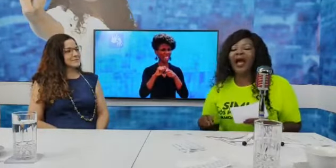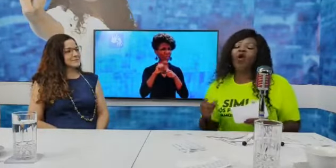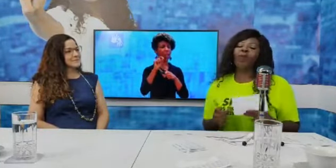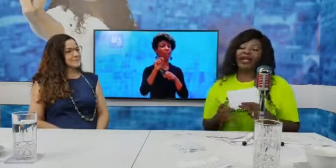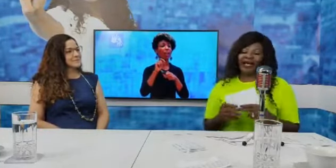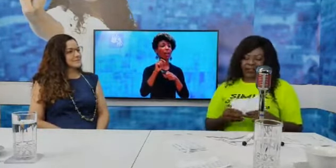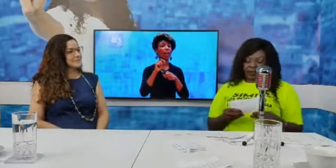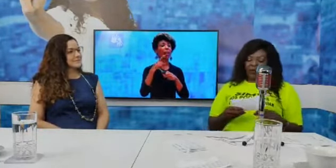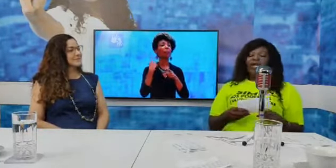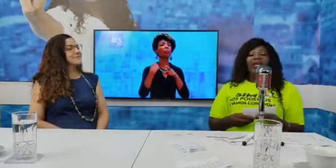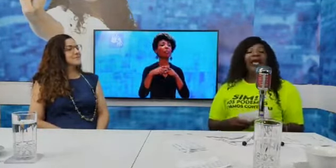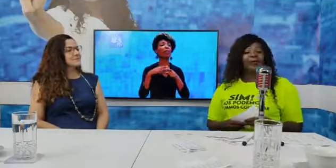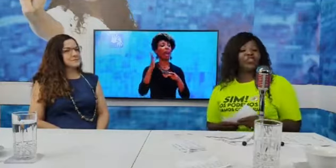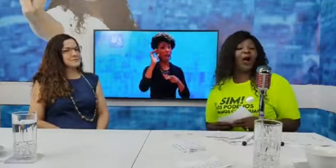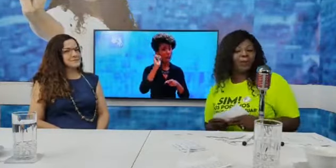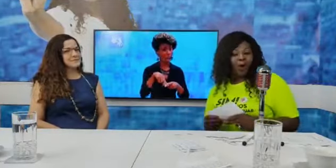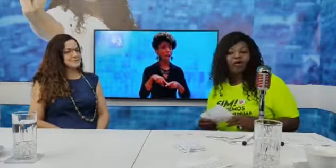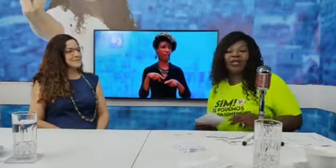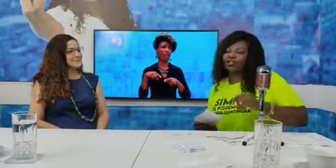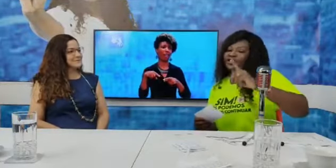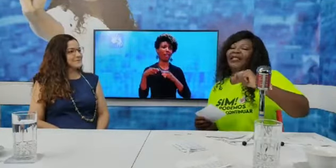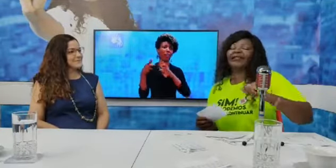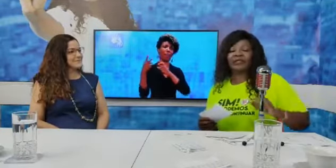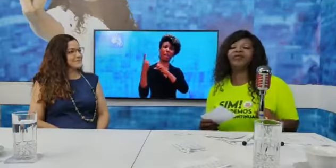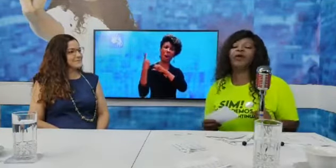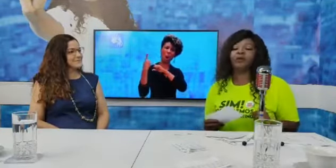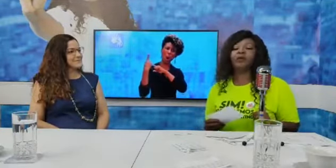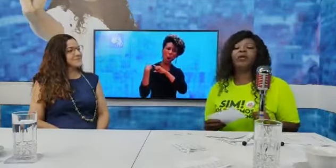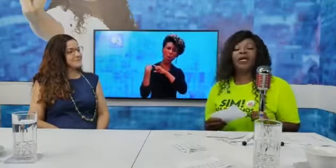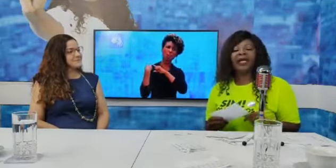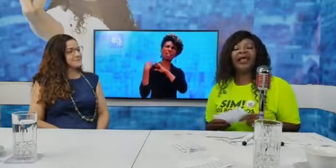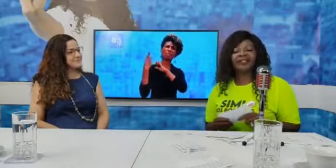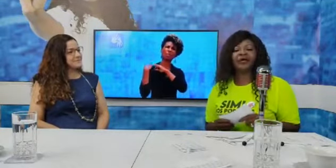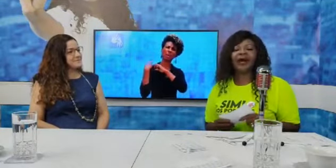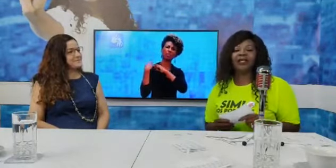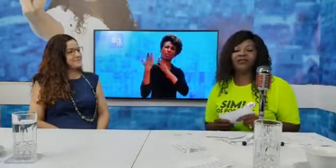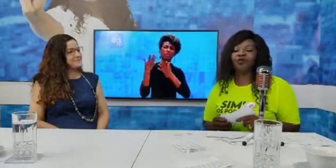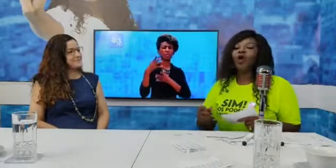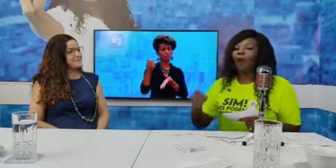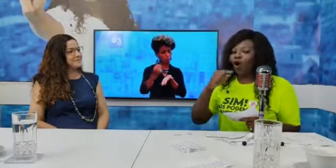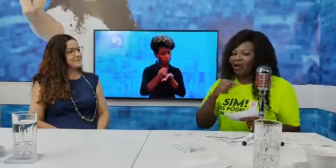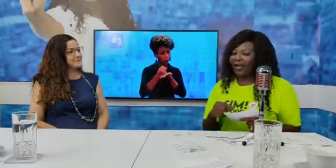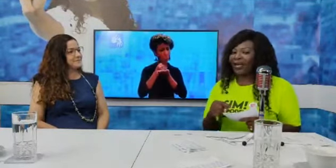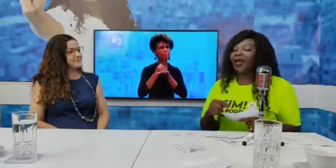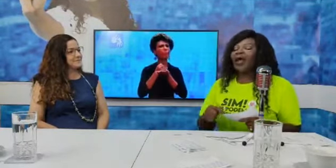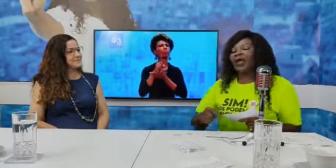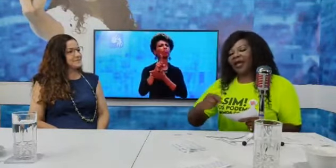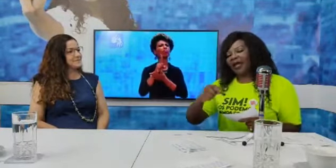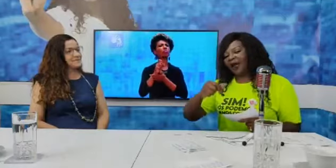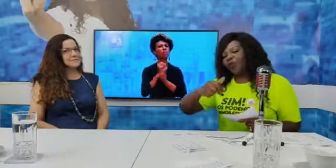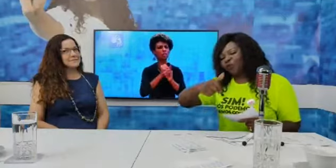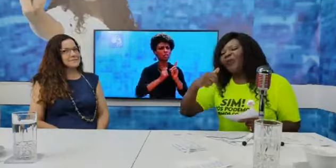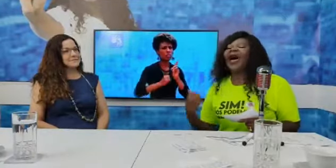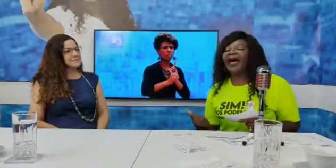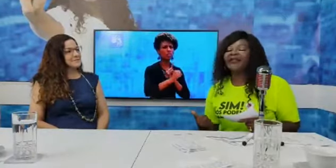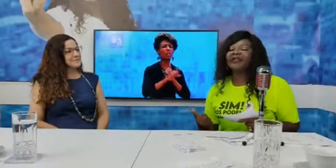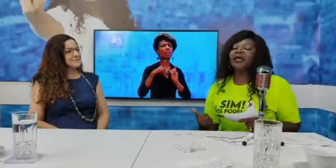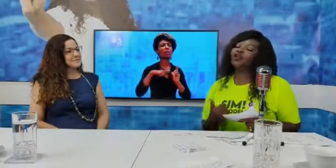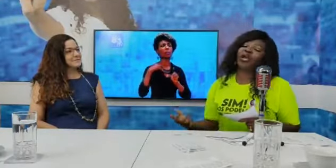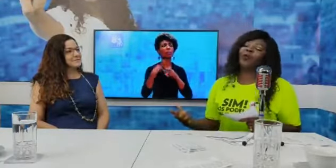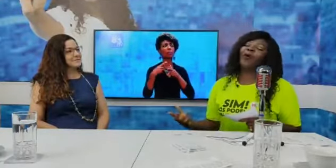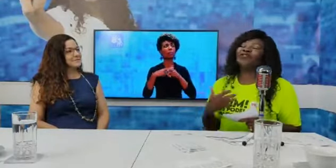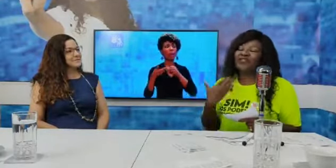minha obrigação. E quero pedir apoio da sociedade civil em relação a isso, porque os